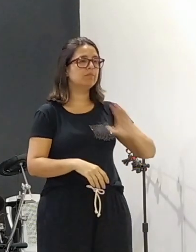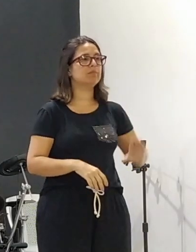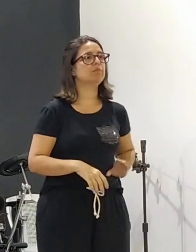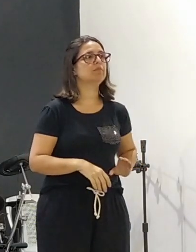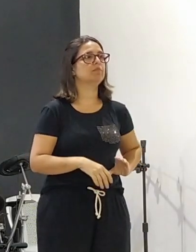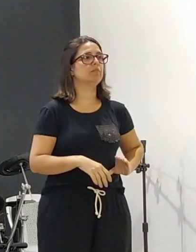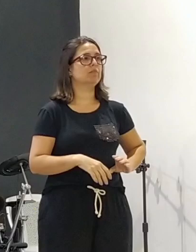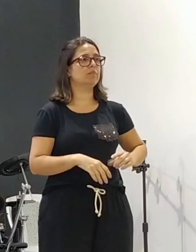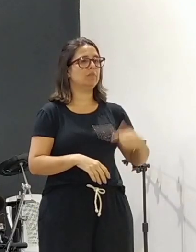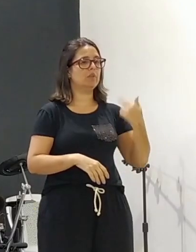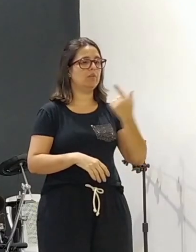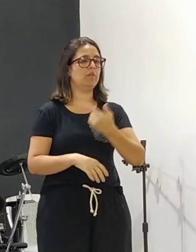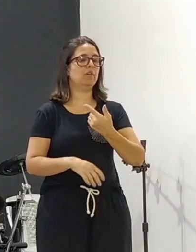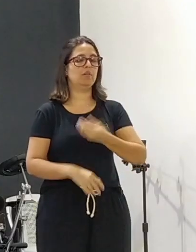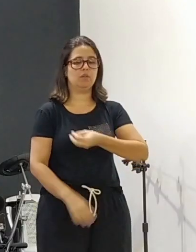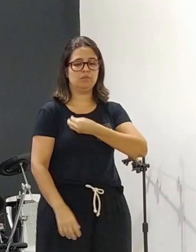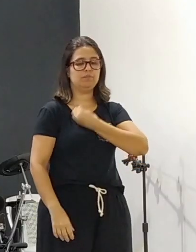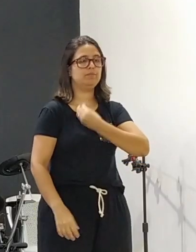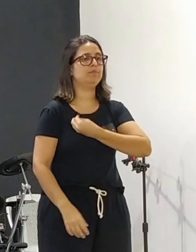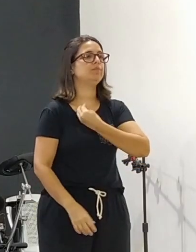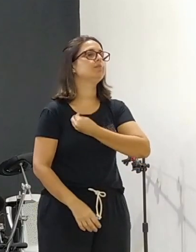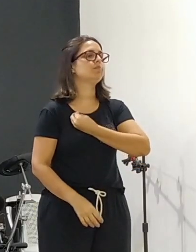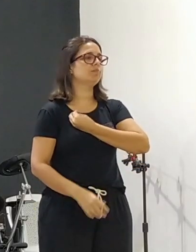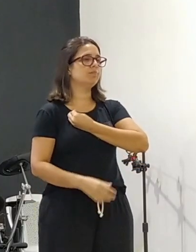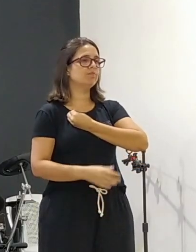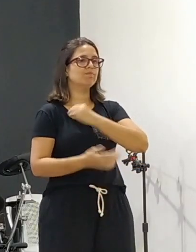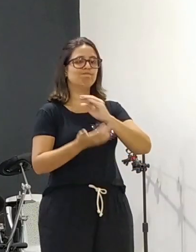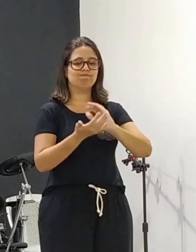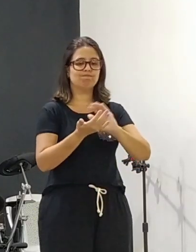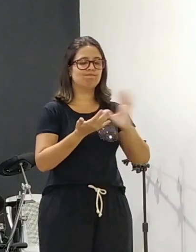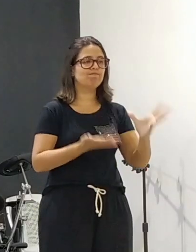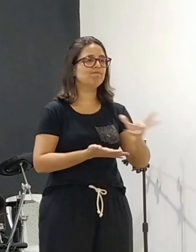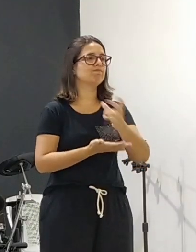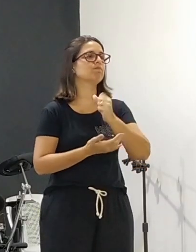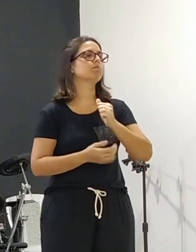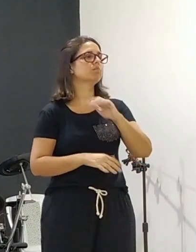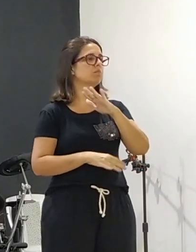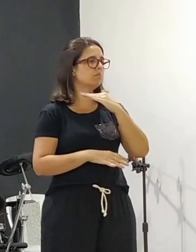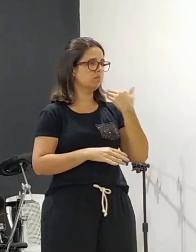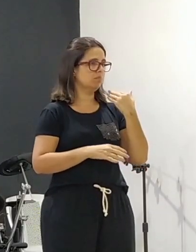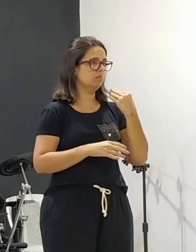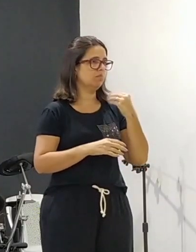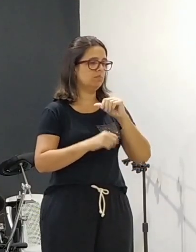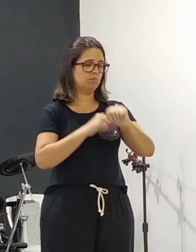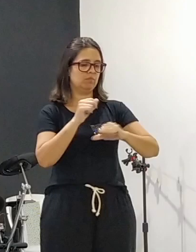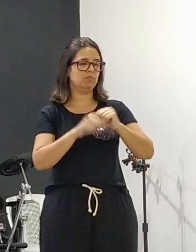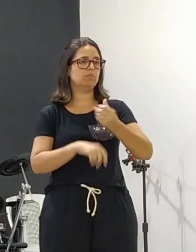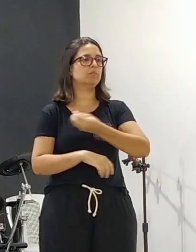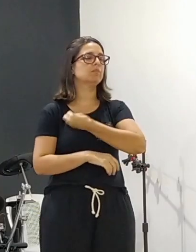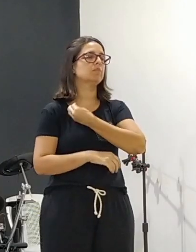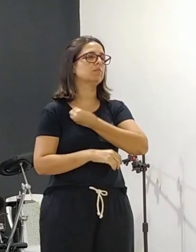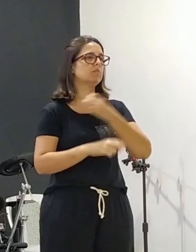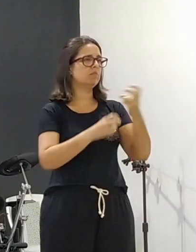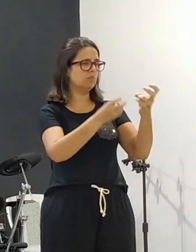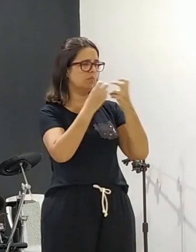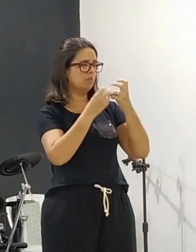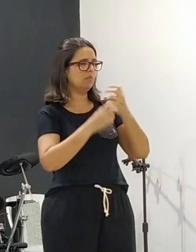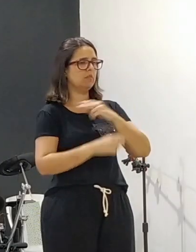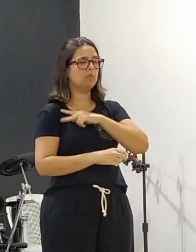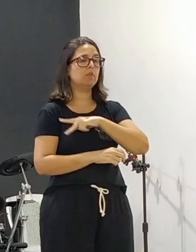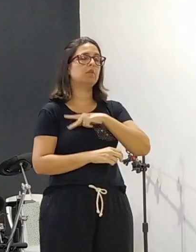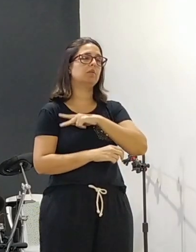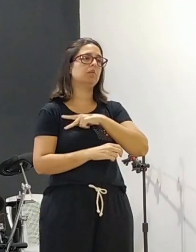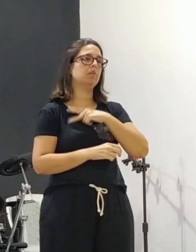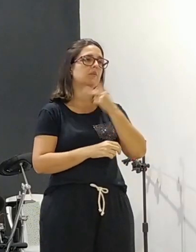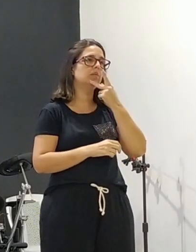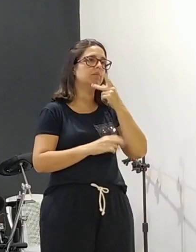nos vivificar, ele vem nos tirar da morte, nos trazer para a vida. Observe que Paulo ele fala nesse